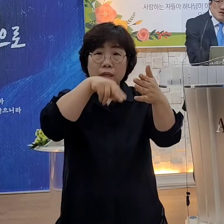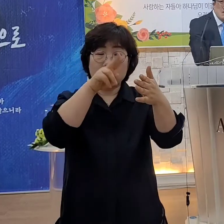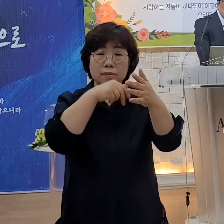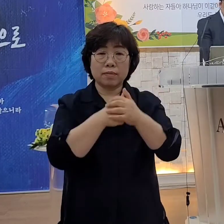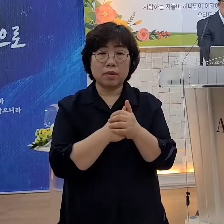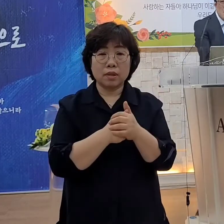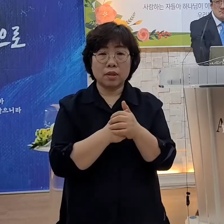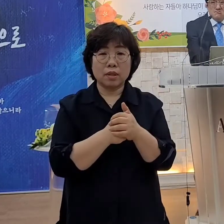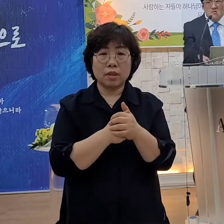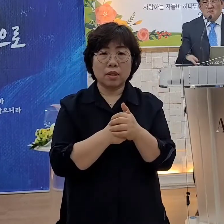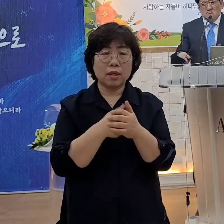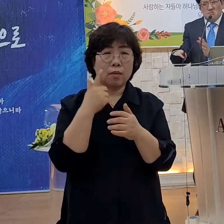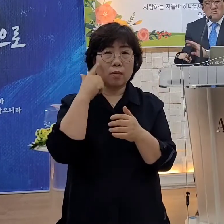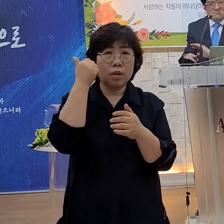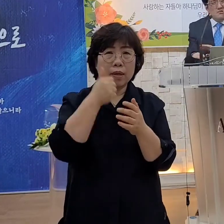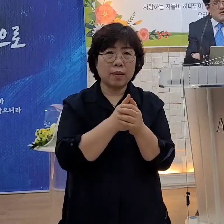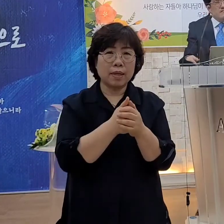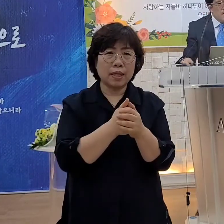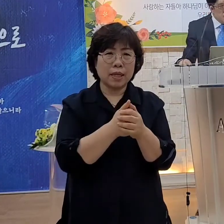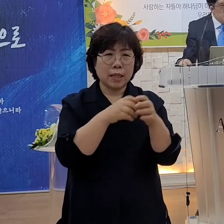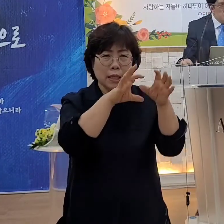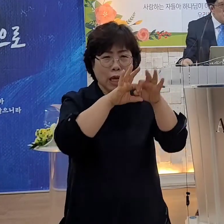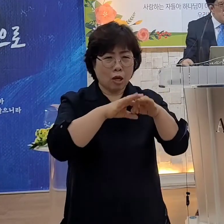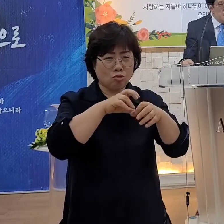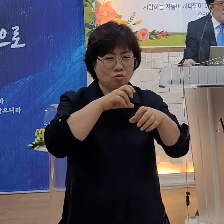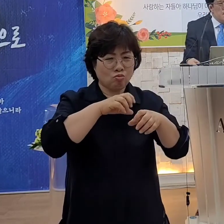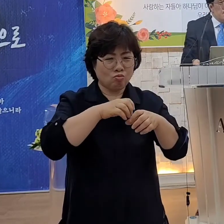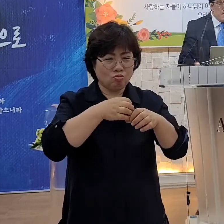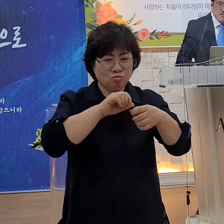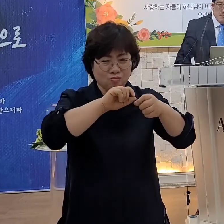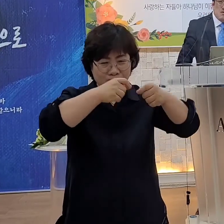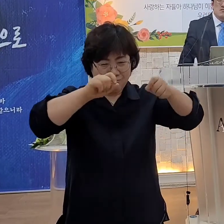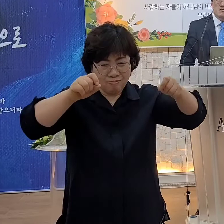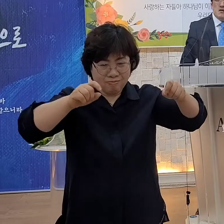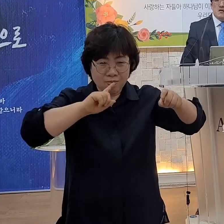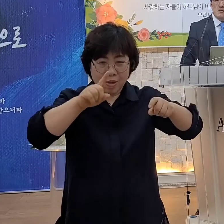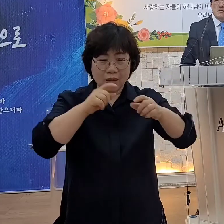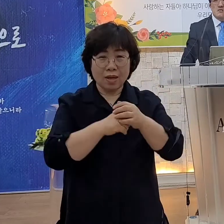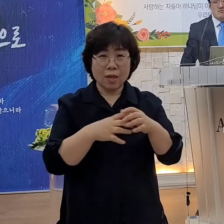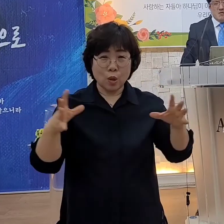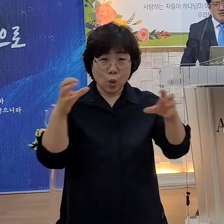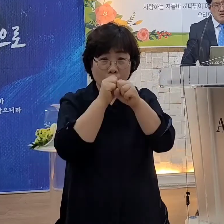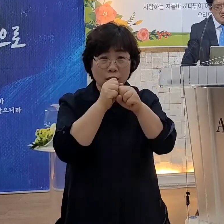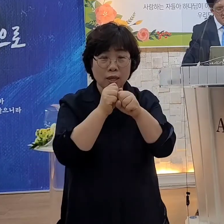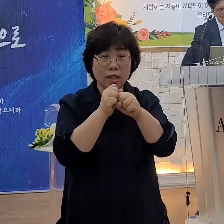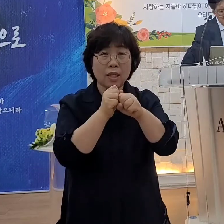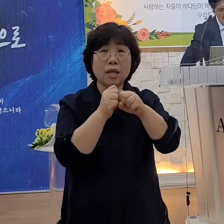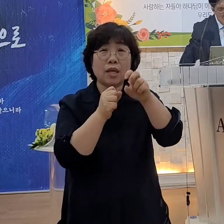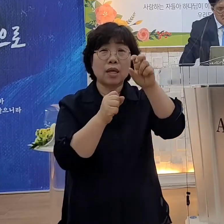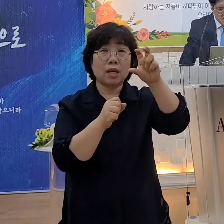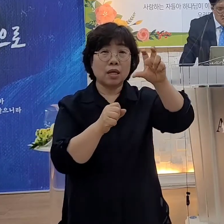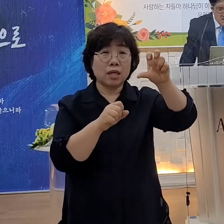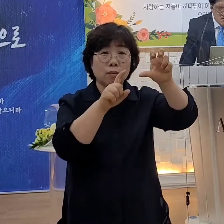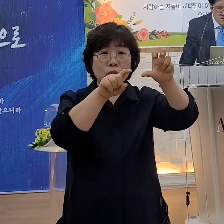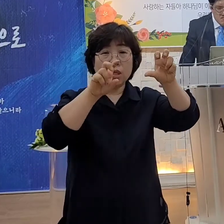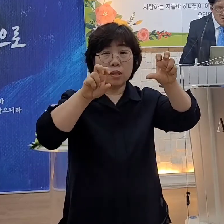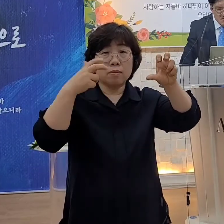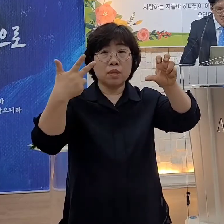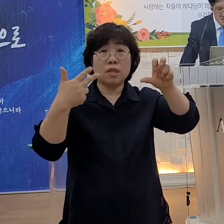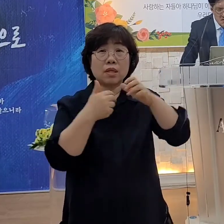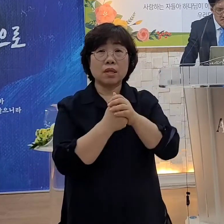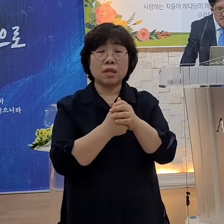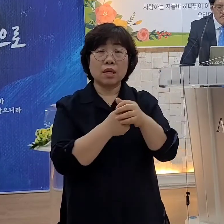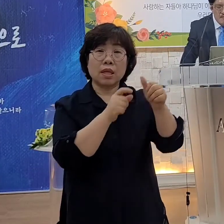오늘 제가 이렇게 막 주저리 한 말씀들이 사실 이 말씀입니다. 25절에서 27절 같이